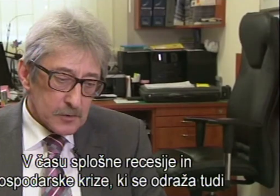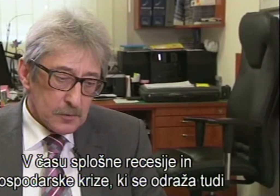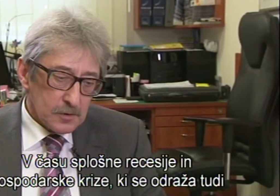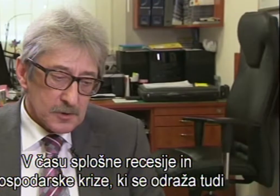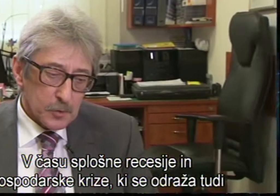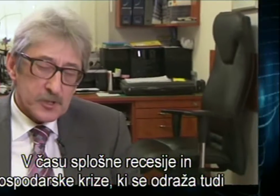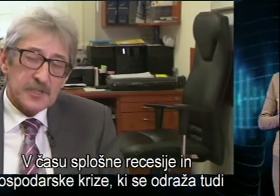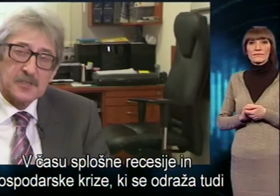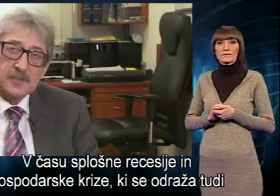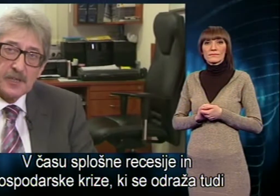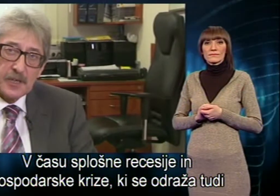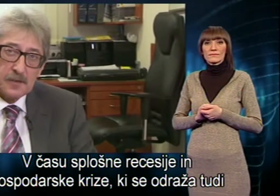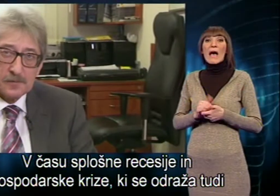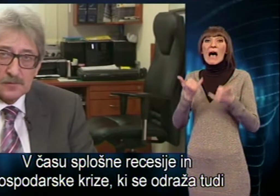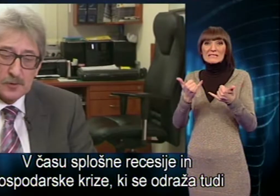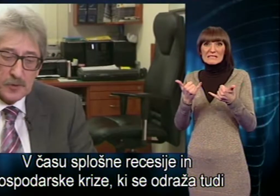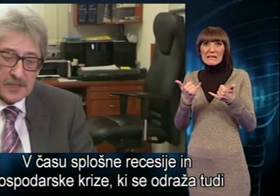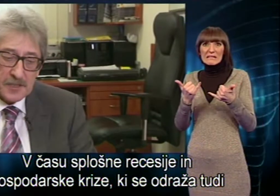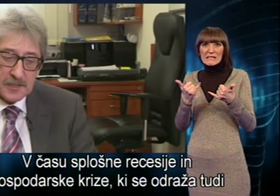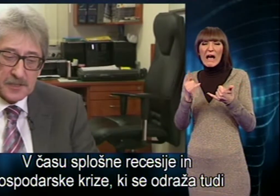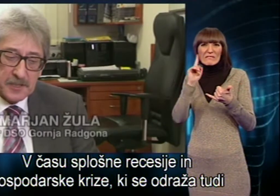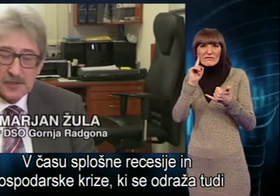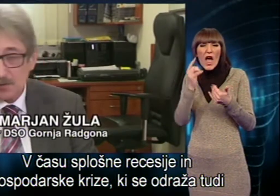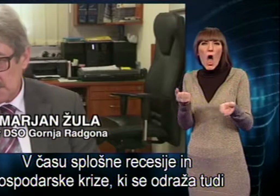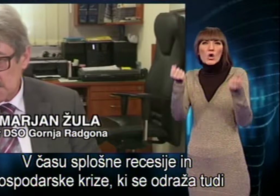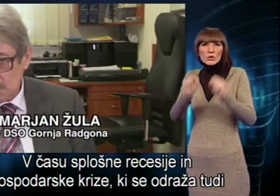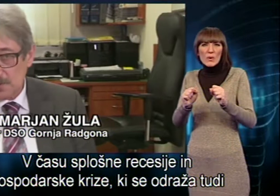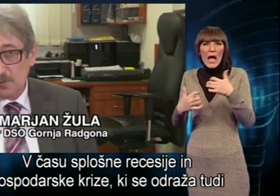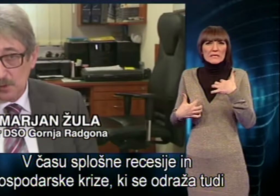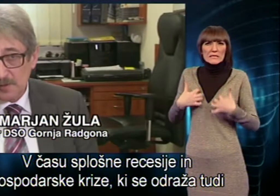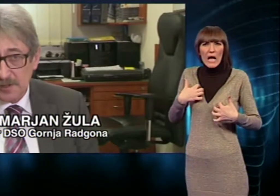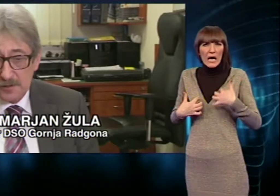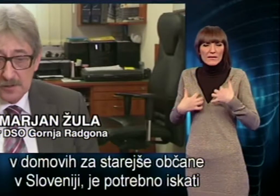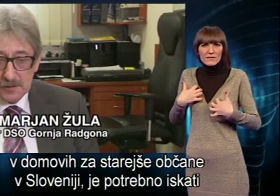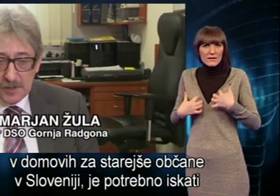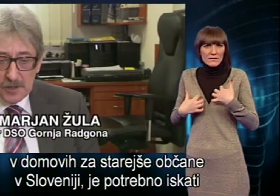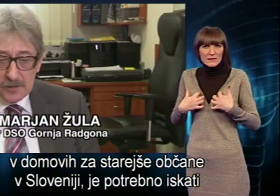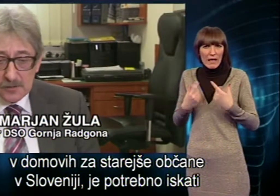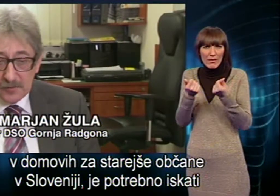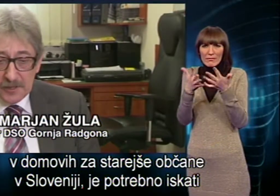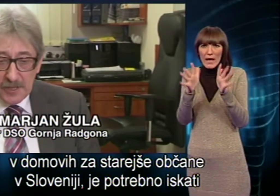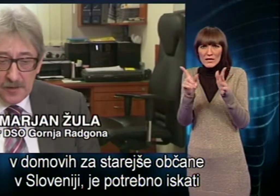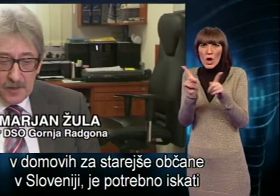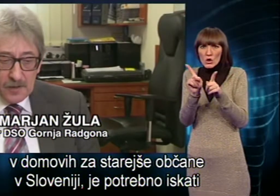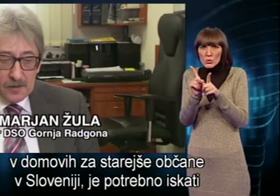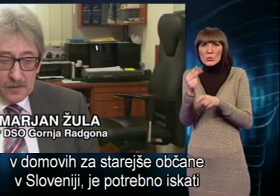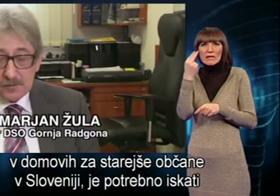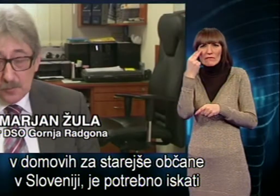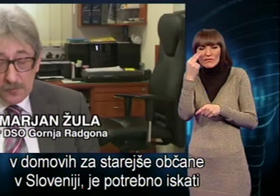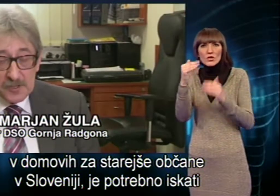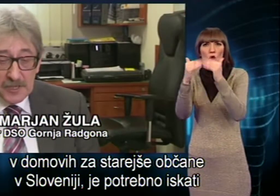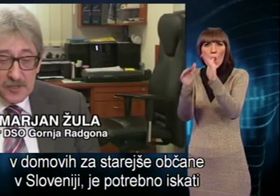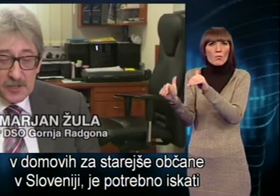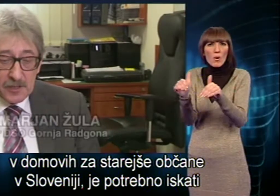V času splošne recesije in gospodarske krize, ki se odraža tudi v domovih Slovenije,